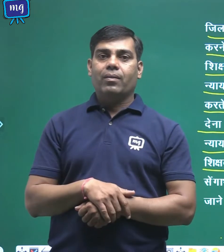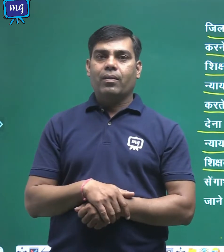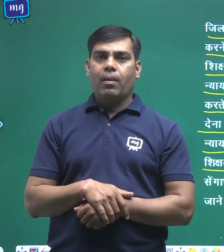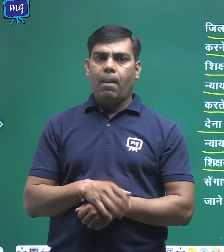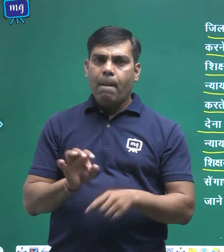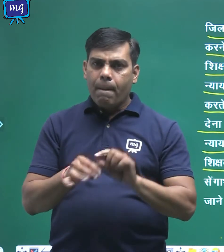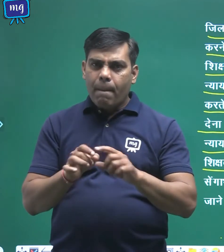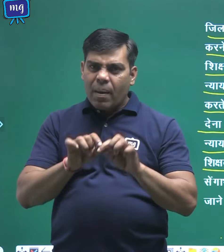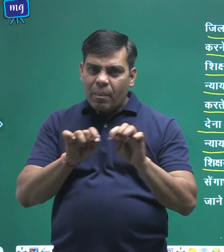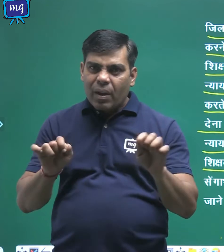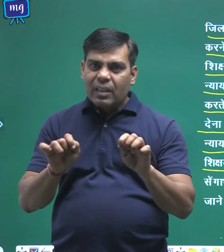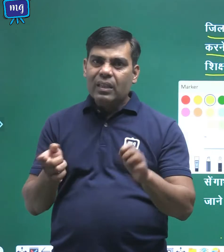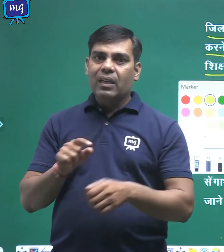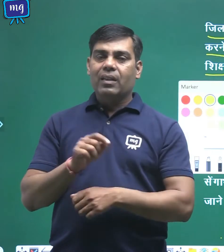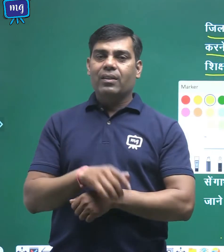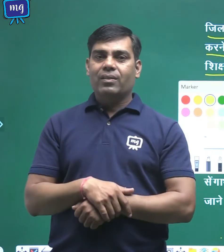बांधकर